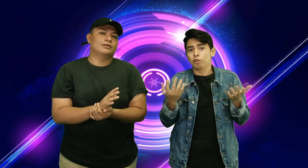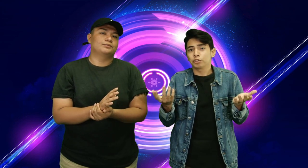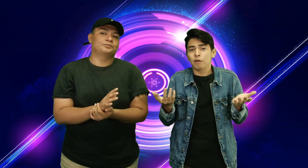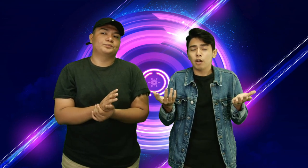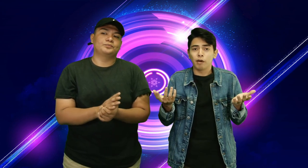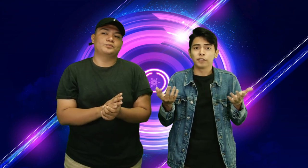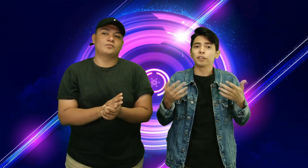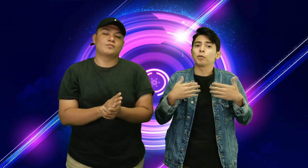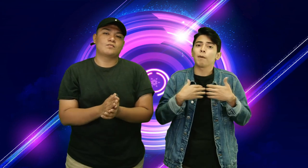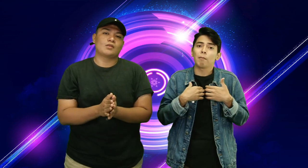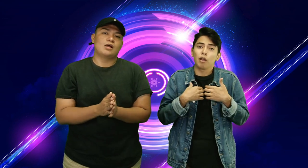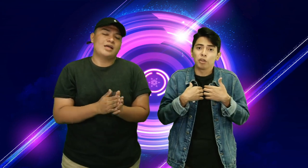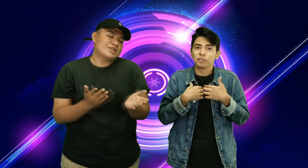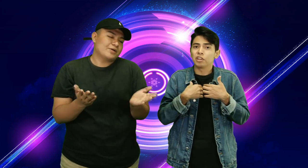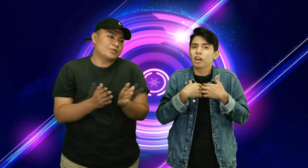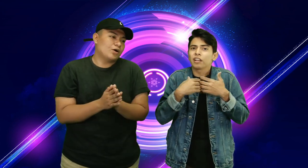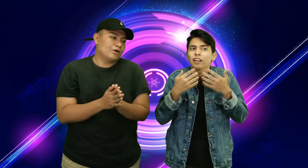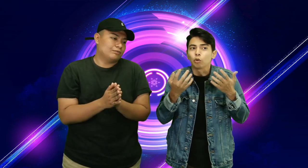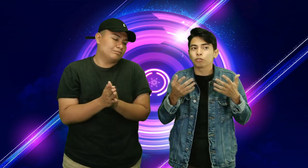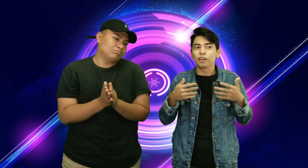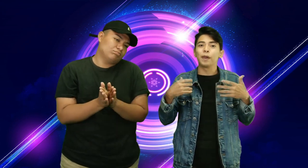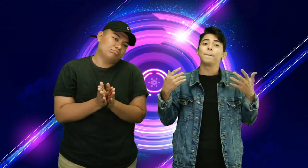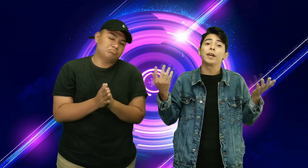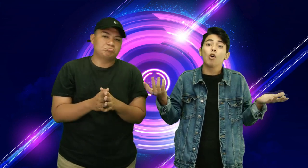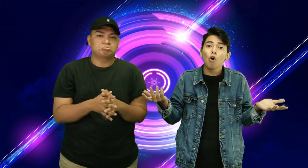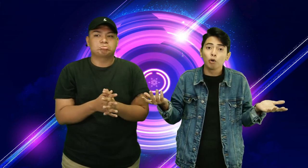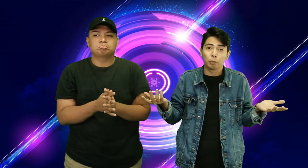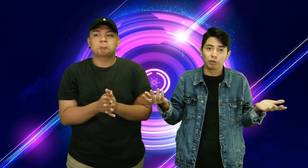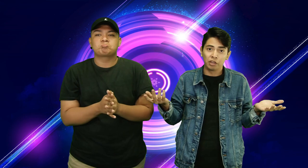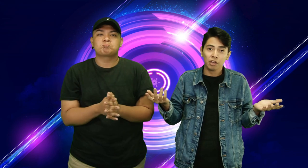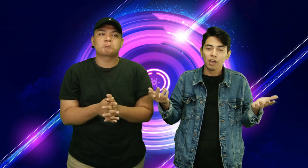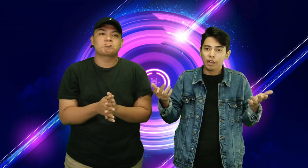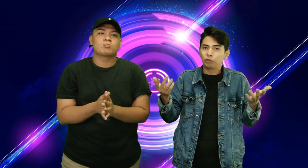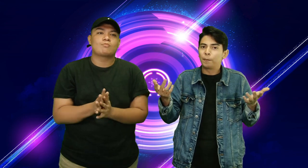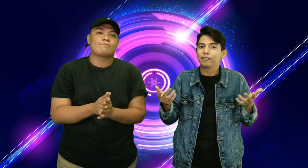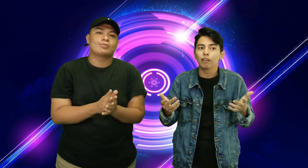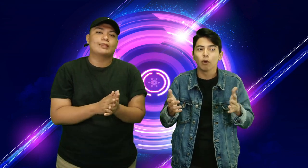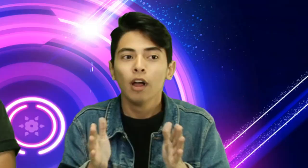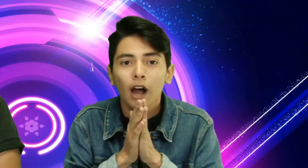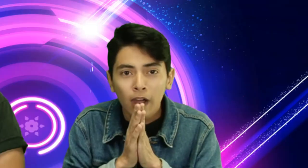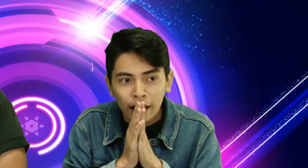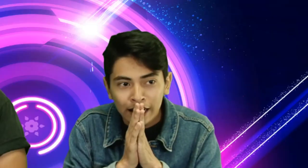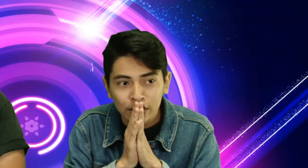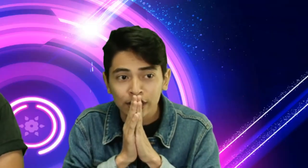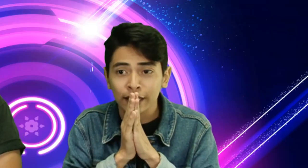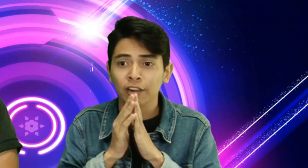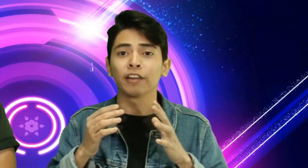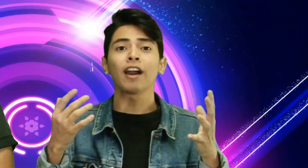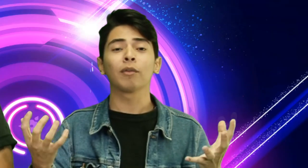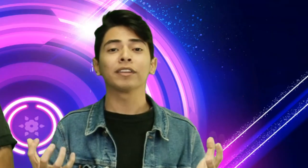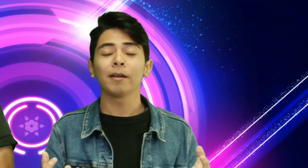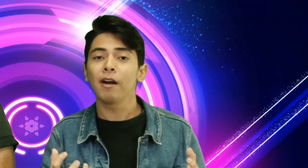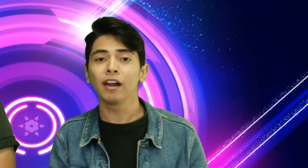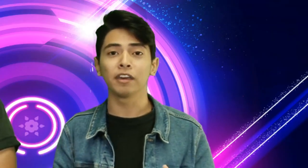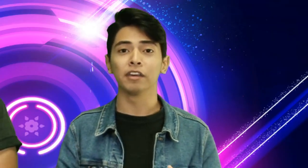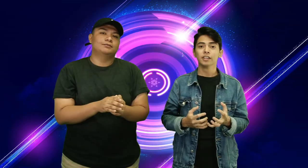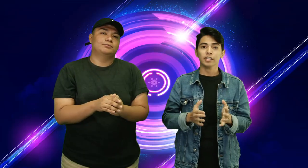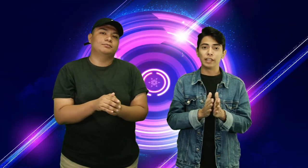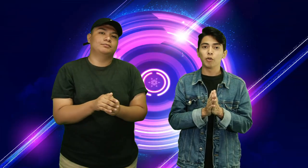trabajo es mejor porque estoy pensando a la hora que regale está baja tengo que